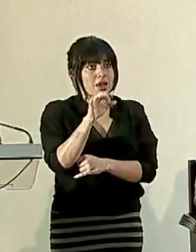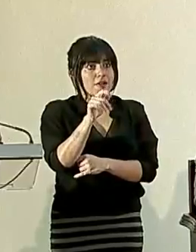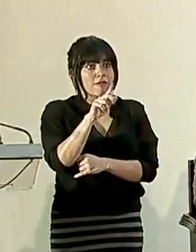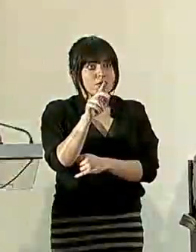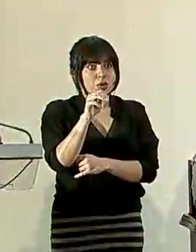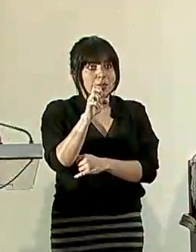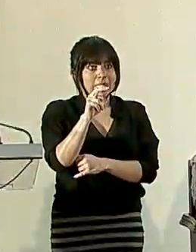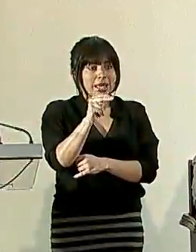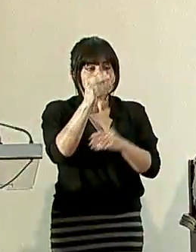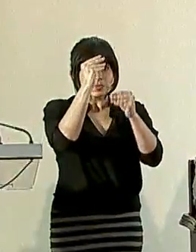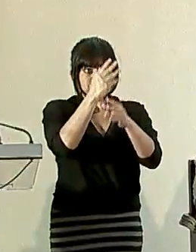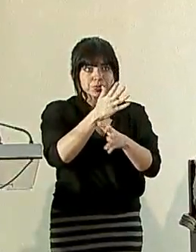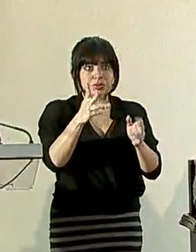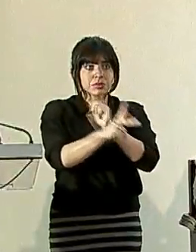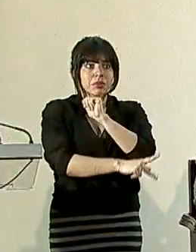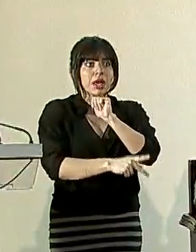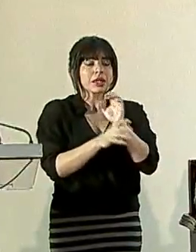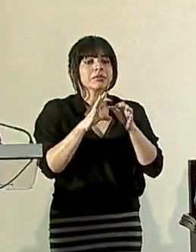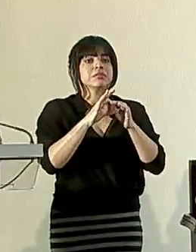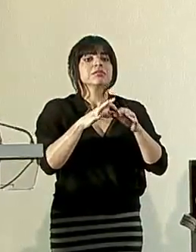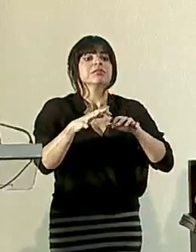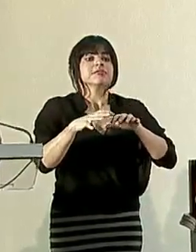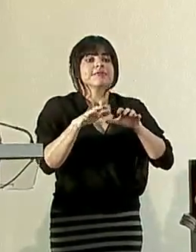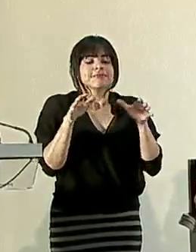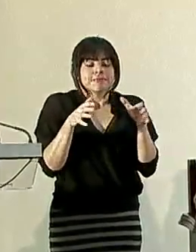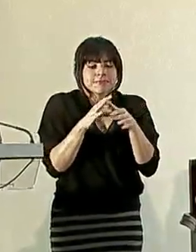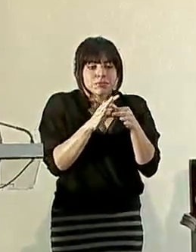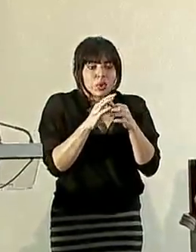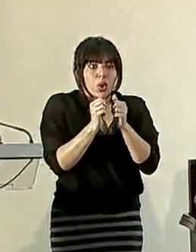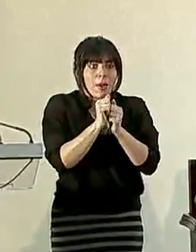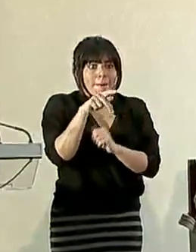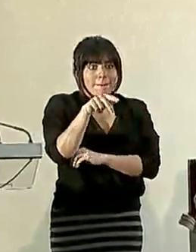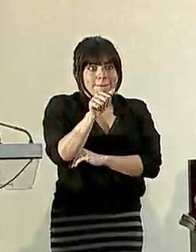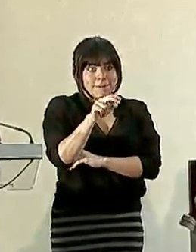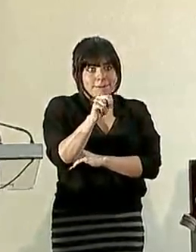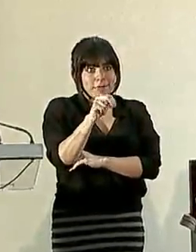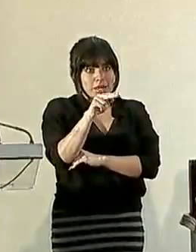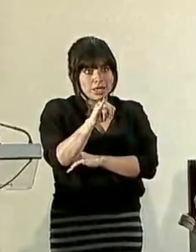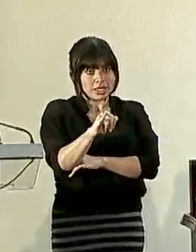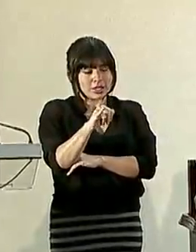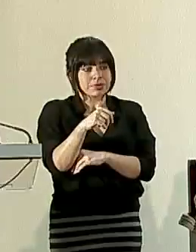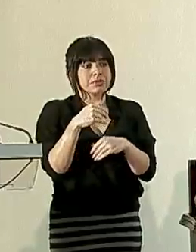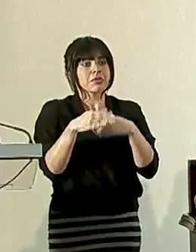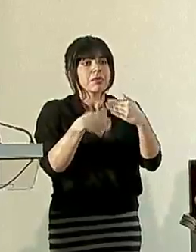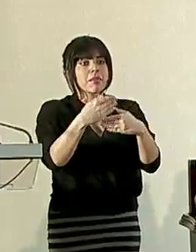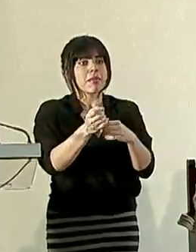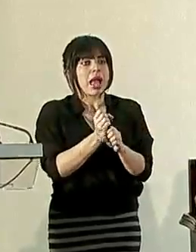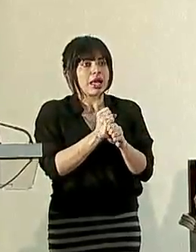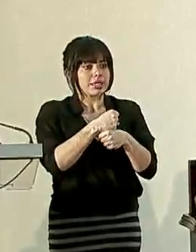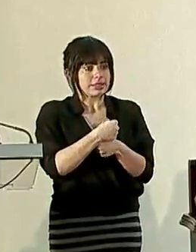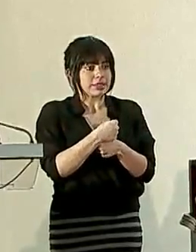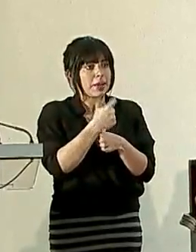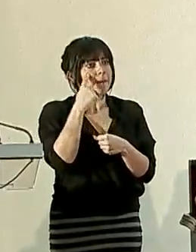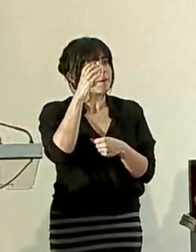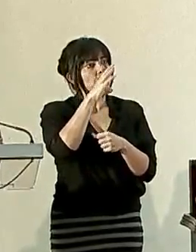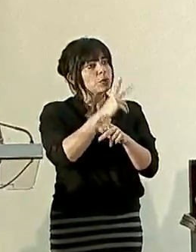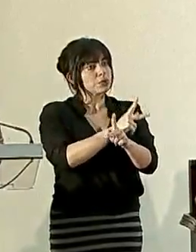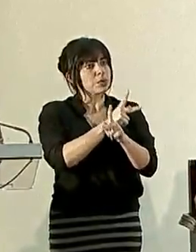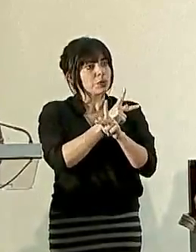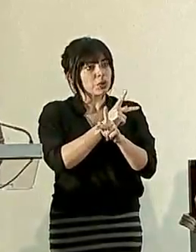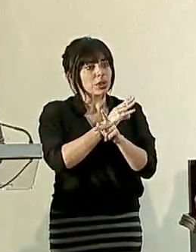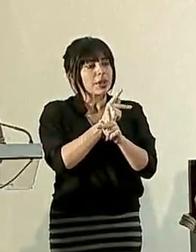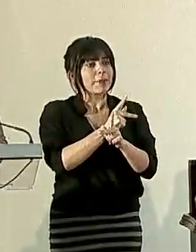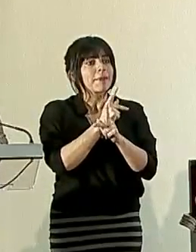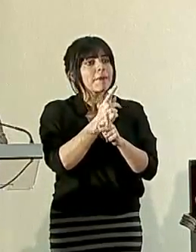Salazar, informa al país sobre las acciones en conjunto con el Patronato Nacional de la Infancia que se realizarán en protección y